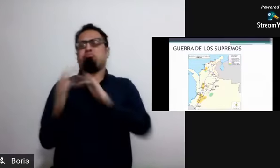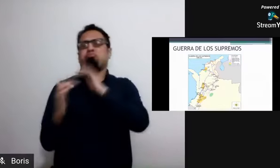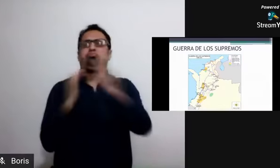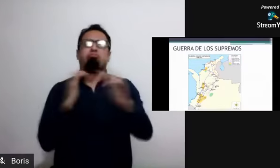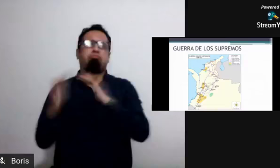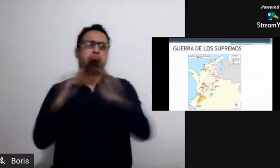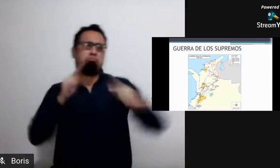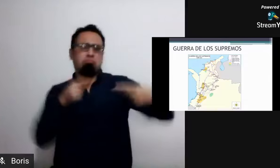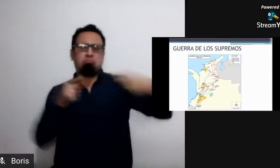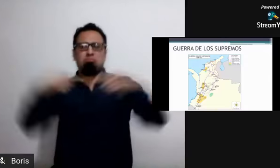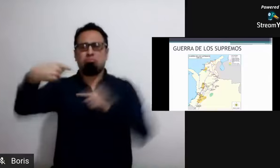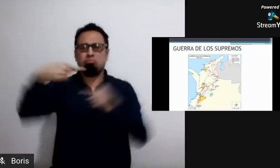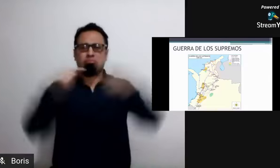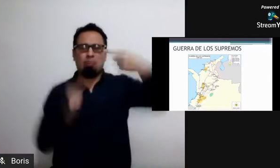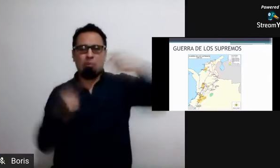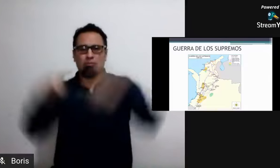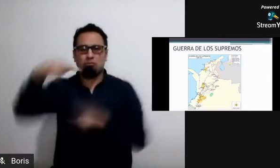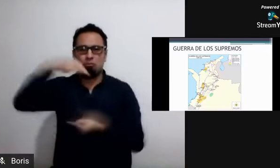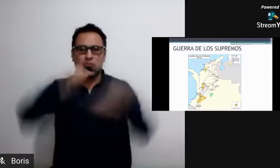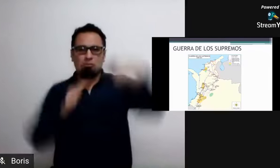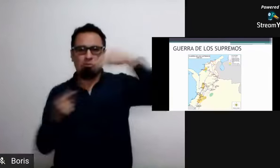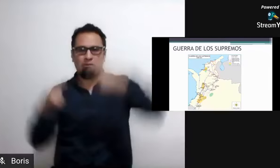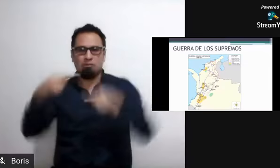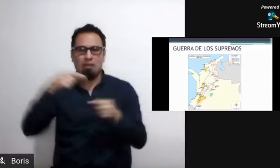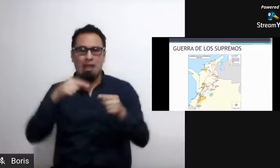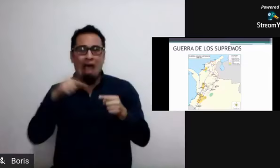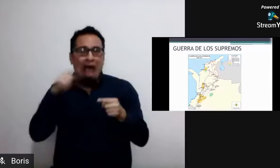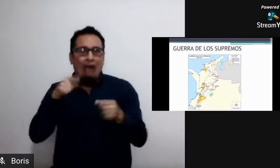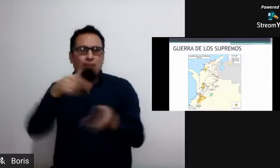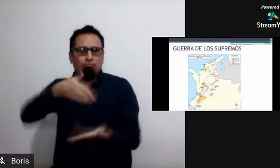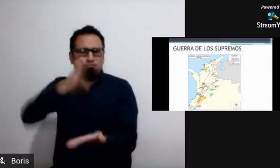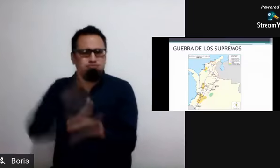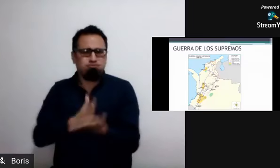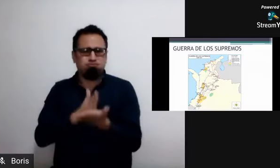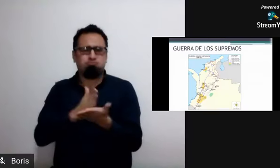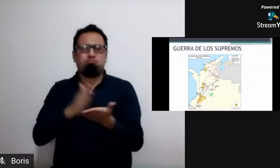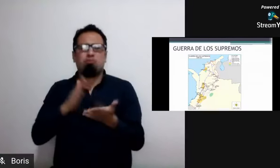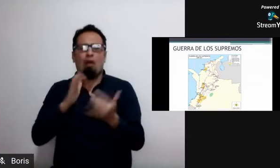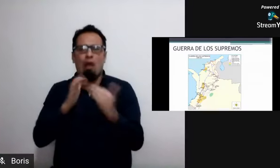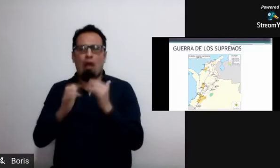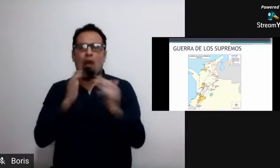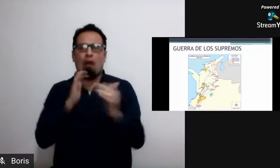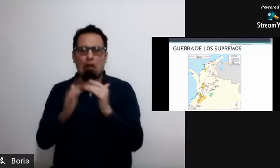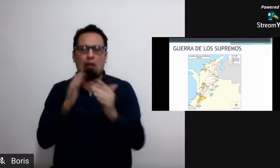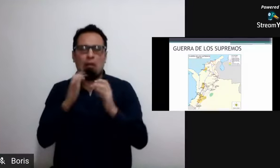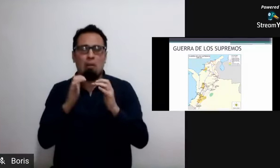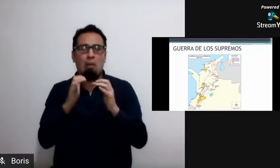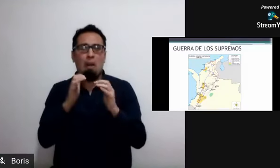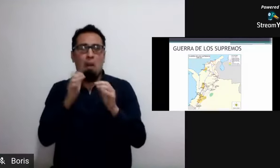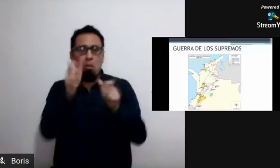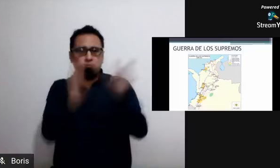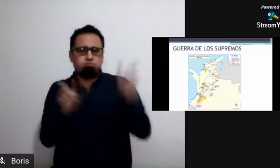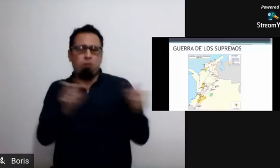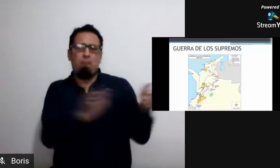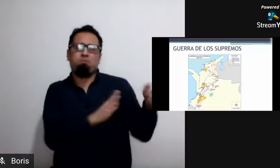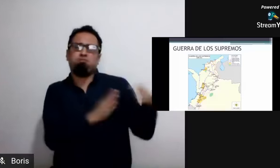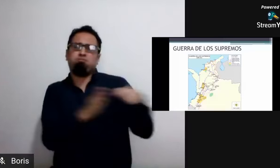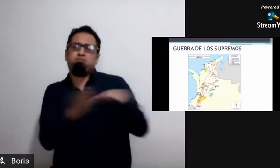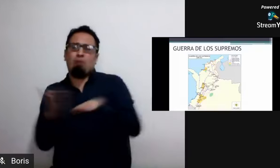políticos conservador y liberal que actual como conocemos, sin embargo, habían unas propuestas ideológicas contrarias